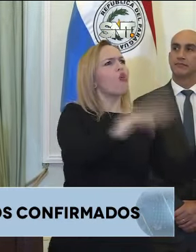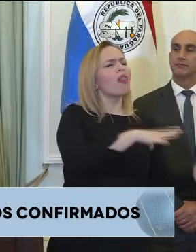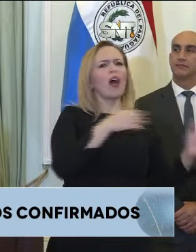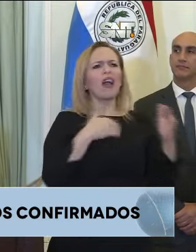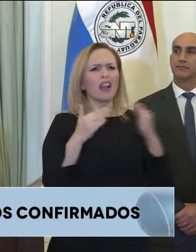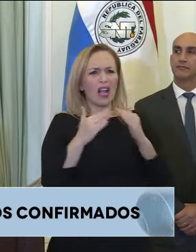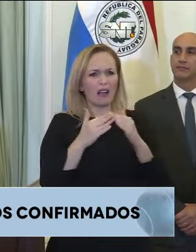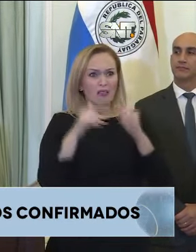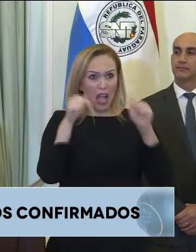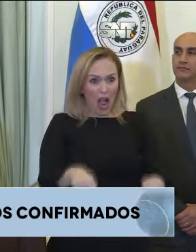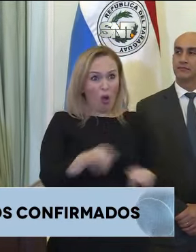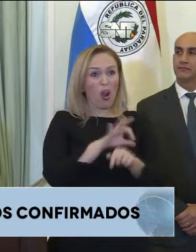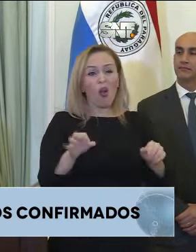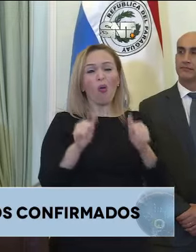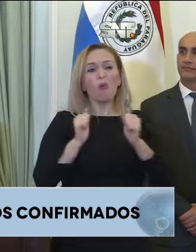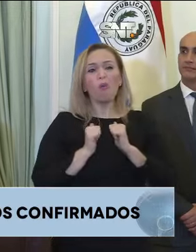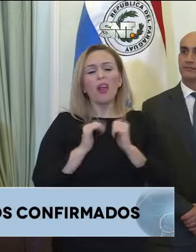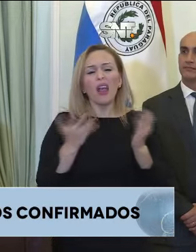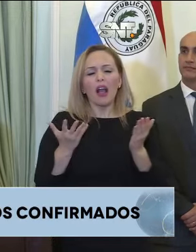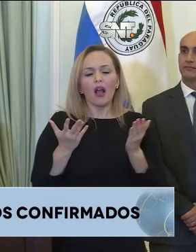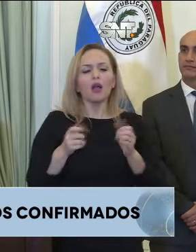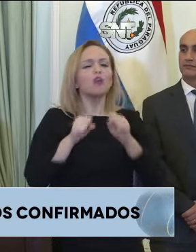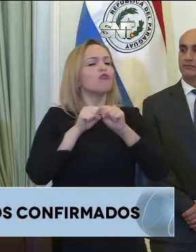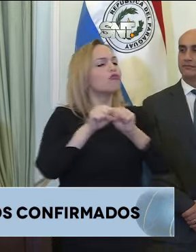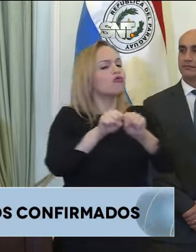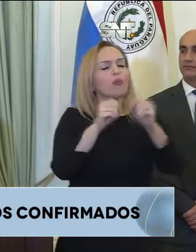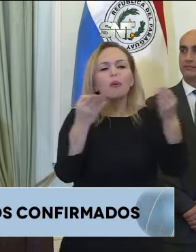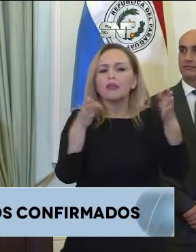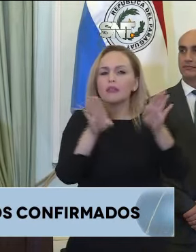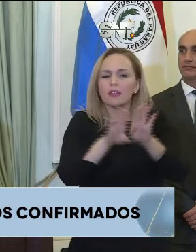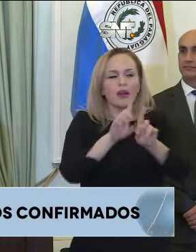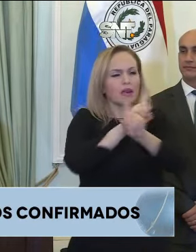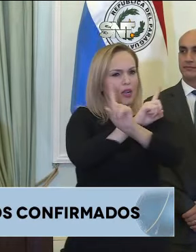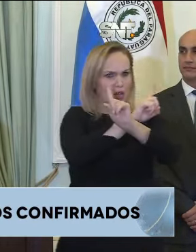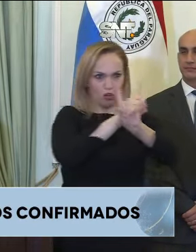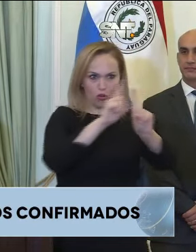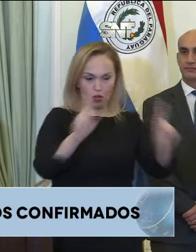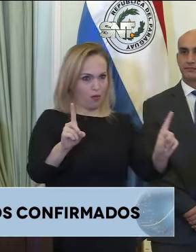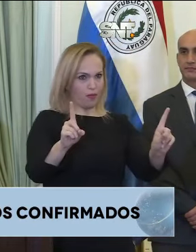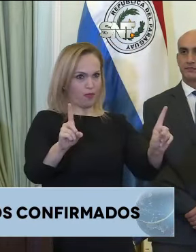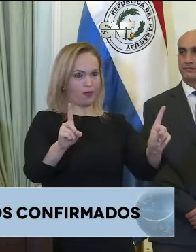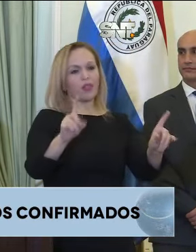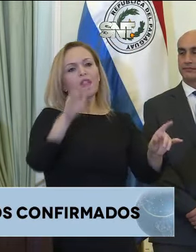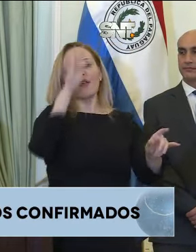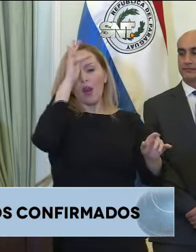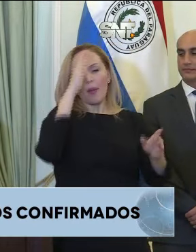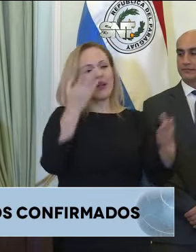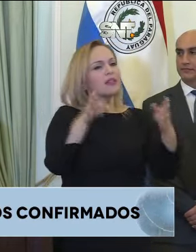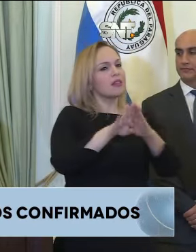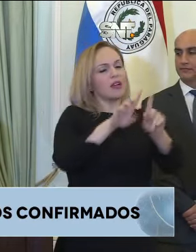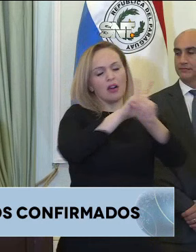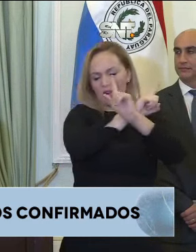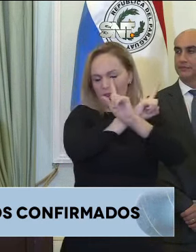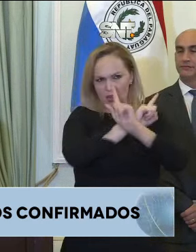el día mañana o pasado? Bien, los supermercados no se van a cerrar, las tiendas de conveniencia, las farmacias tampoco.